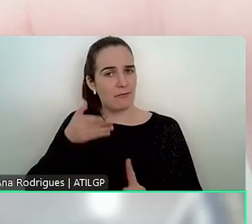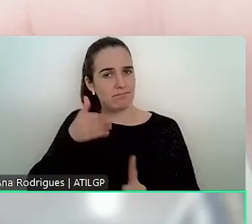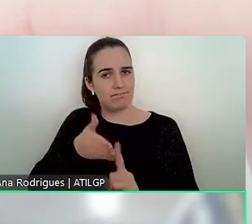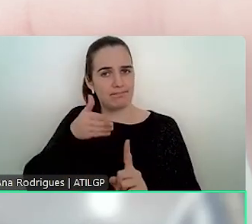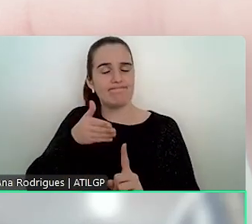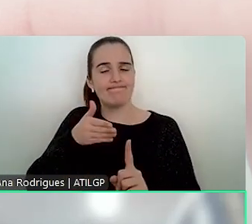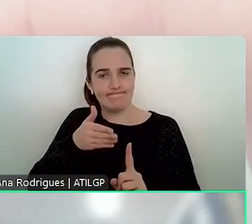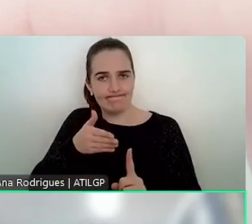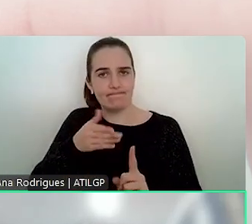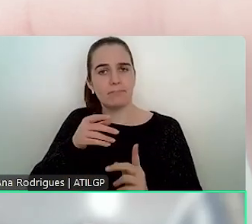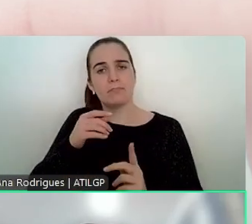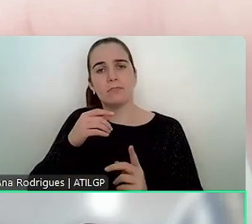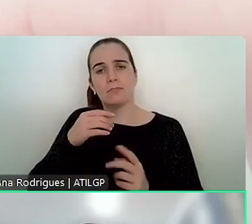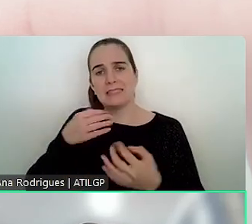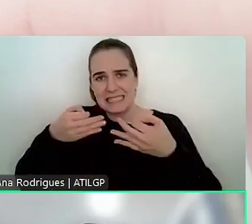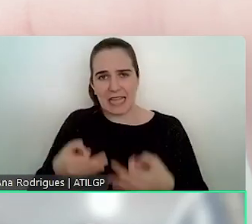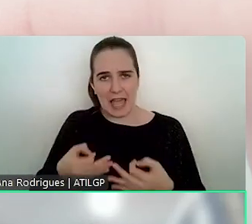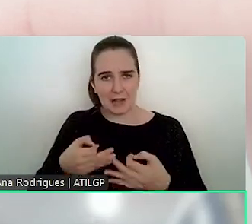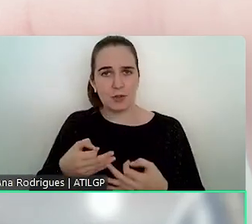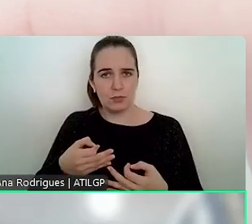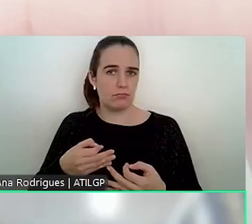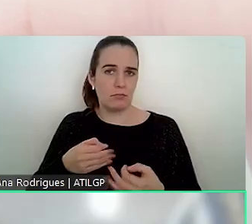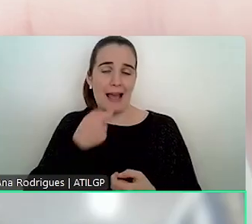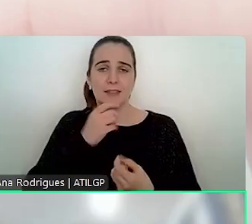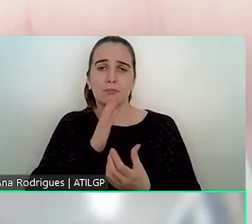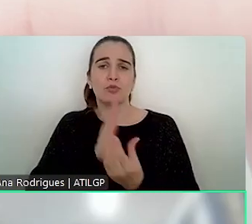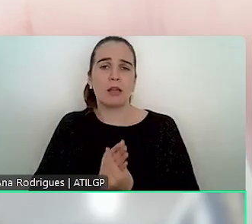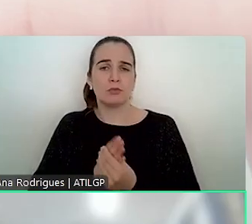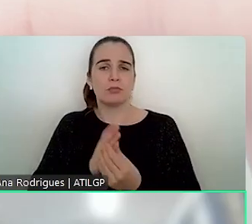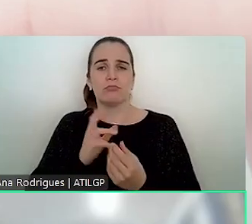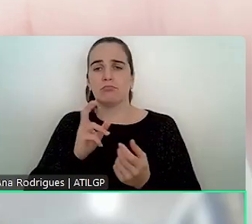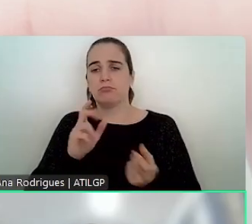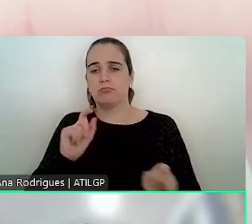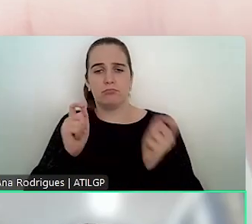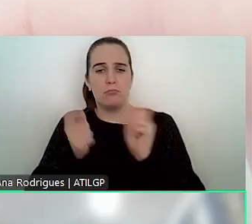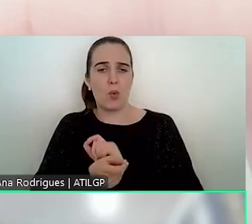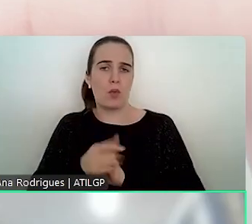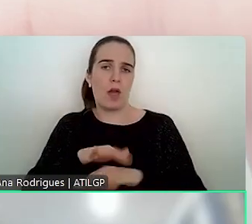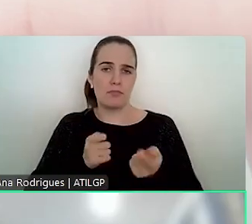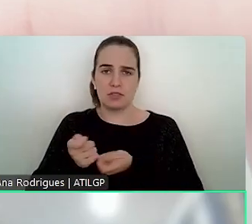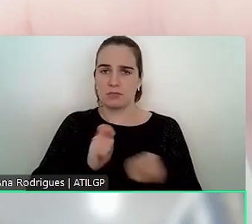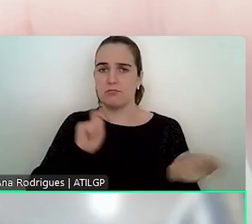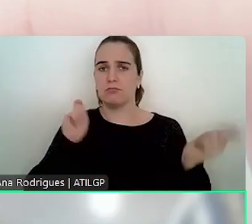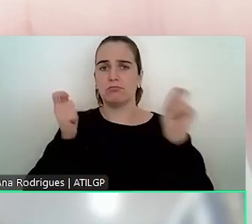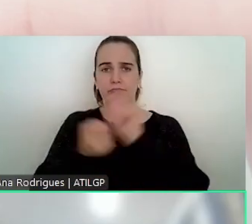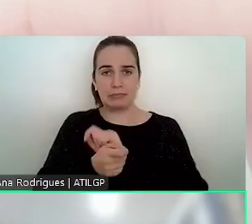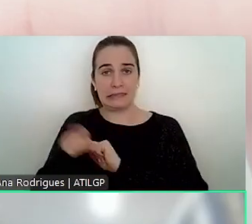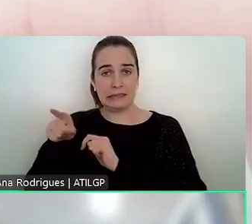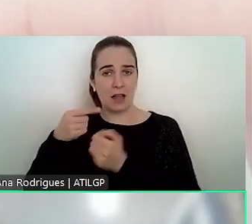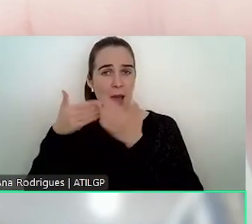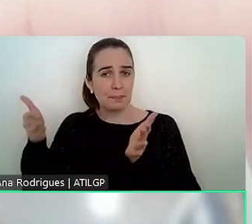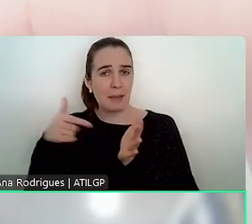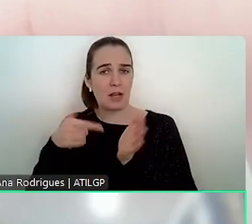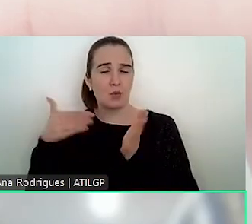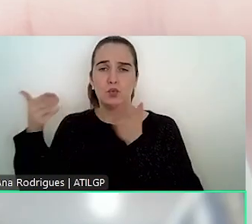em conta a sério nos processos de reforma e modernização administrativa. É uma forma fundamental para promover